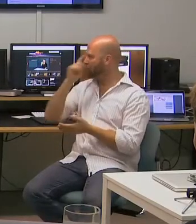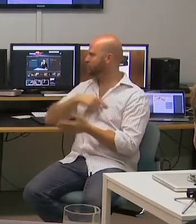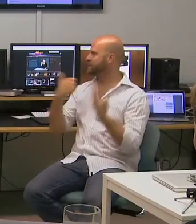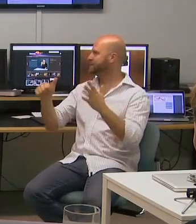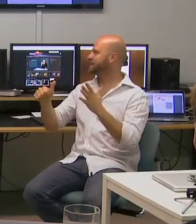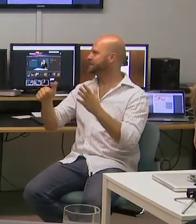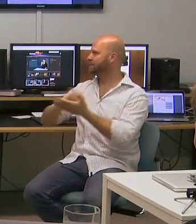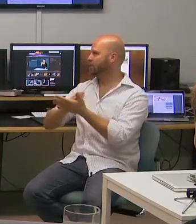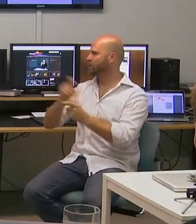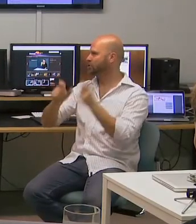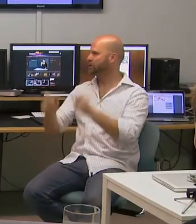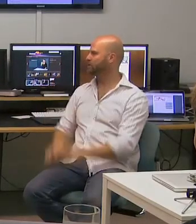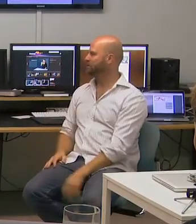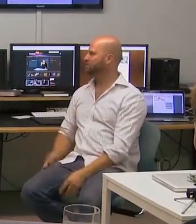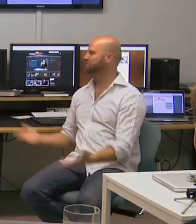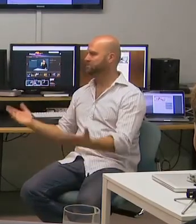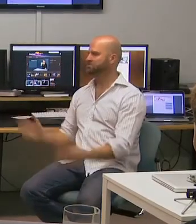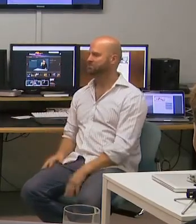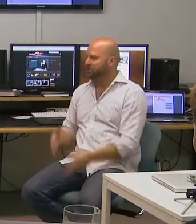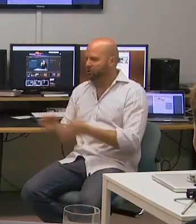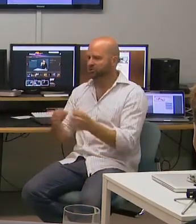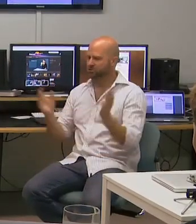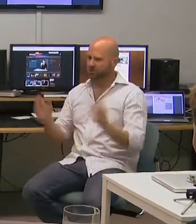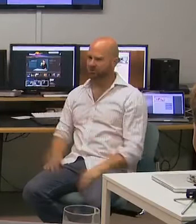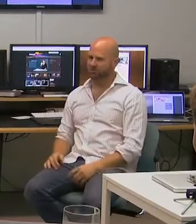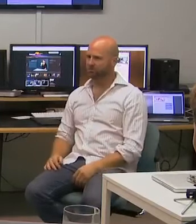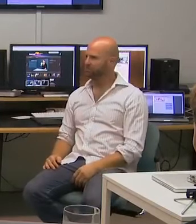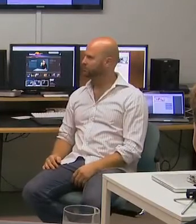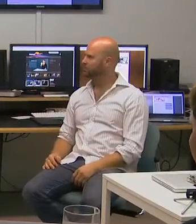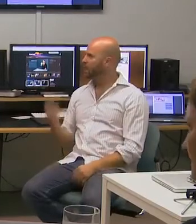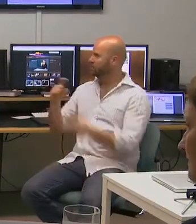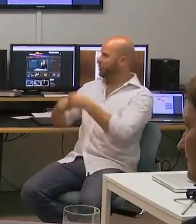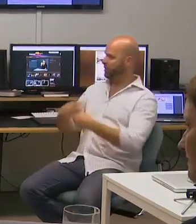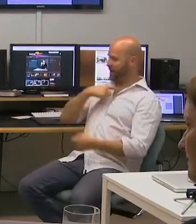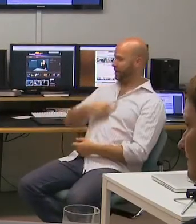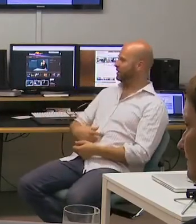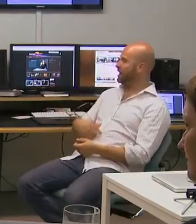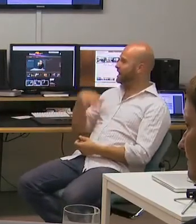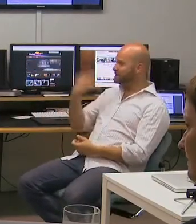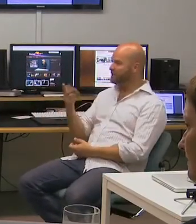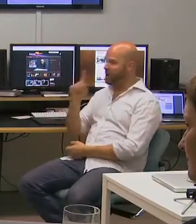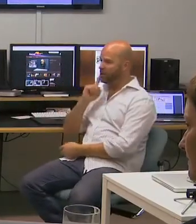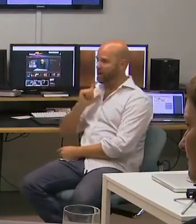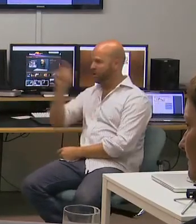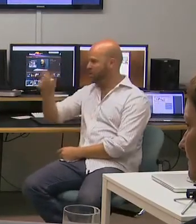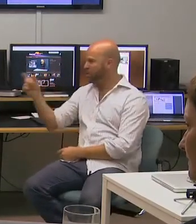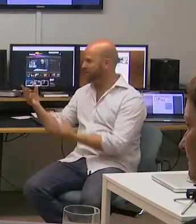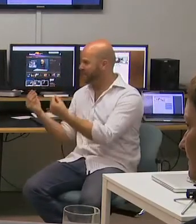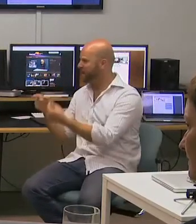Dolmetschende bestellen. Also gibt es ungefähr 60 Dolmetschen, das ist eigentlich kein Problem für mich. Aber es ist auch sehr persönlich abhängig.